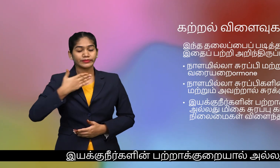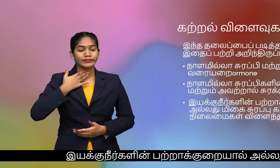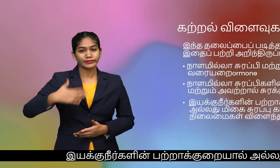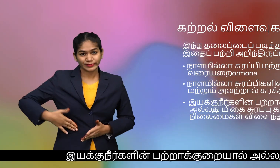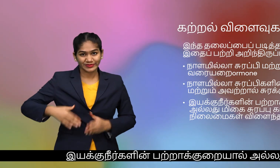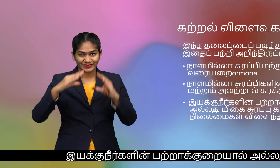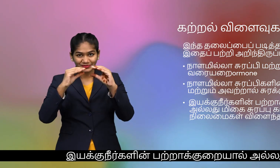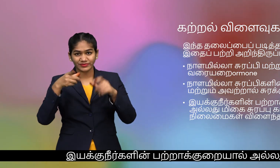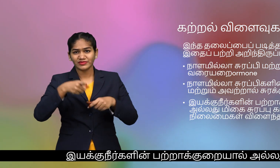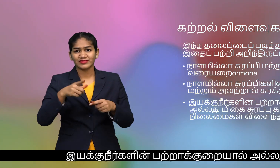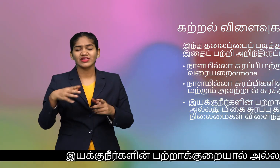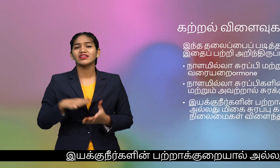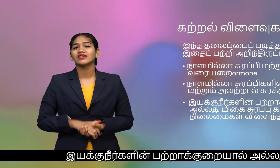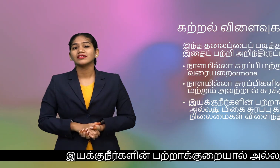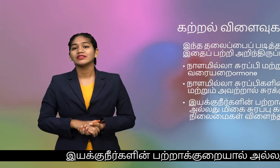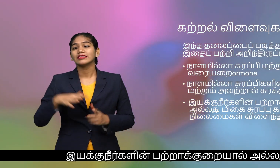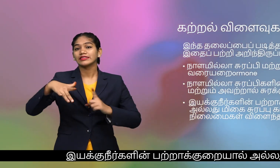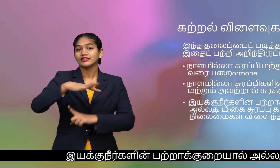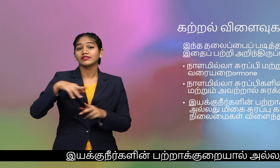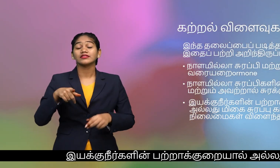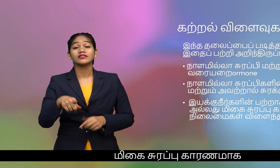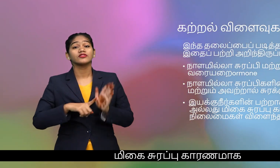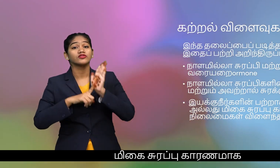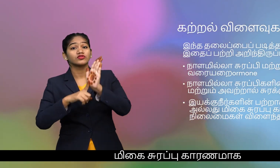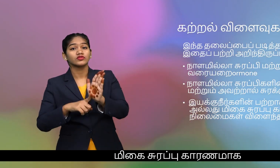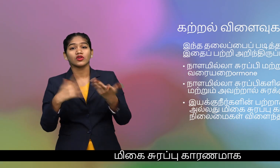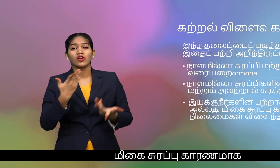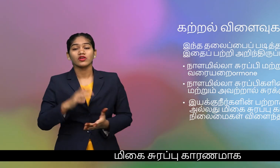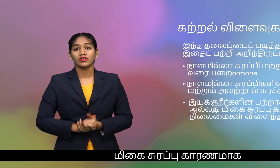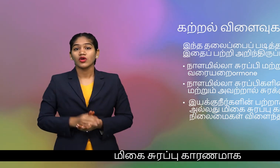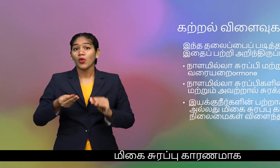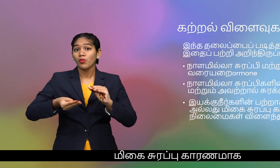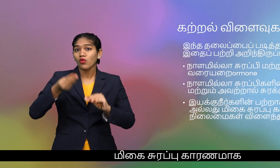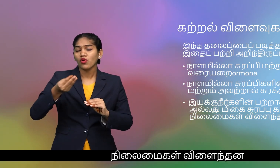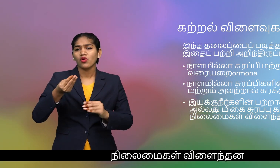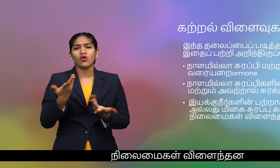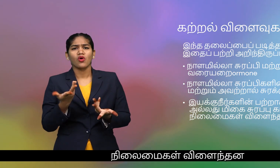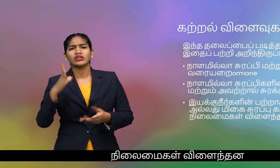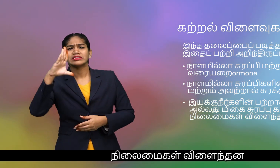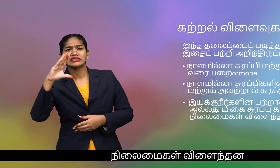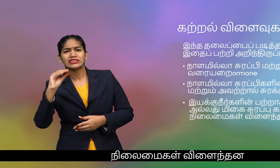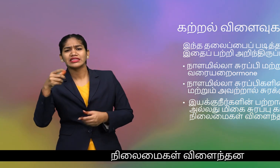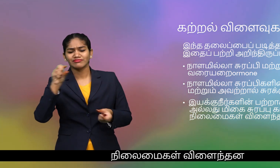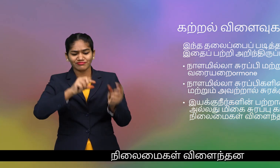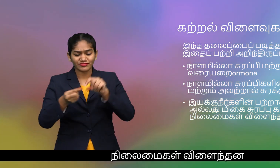இயக்குநீர்களின் பற்றாக்குறையால் அல்லது மிகை சுரப்பு காரணமாக நிலைமைகள் விளைந்தன.